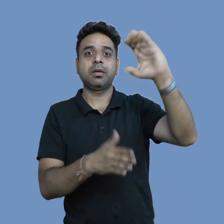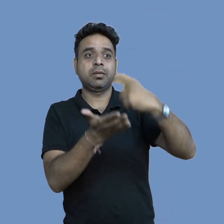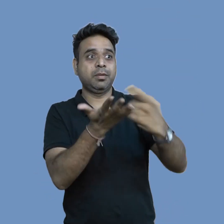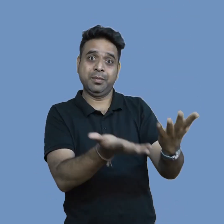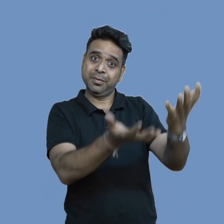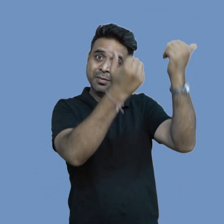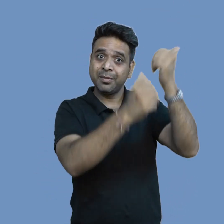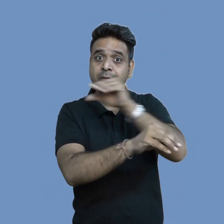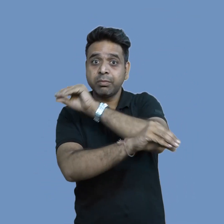सकेंगे।